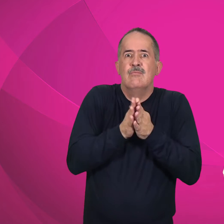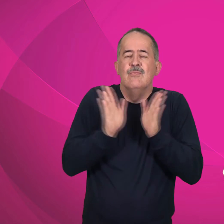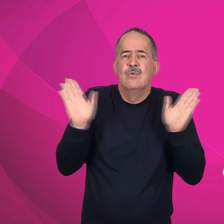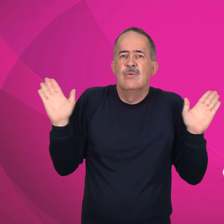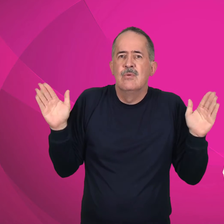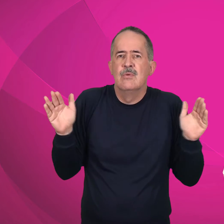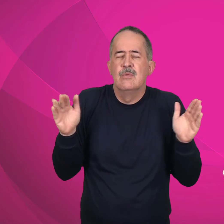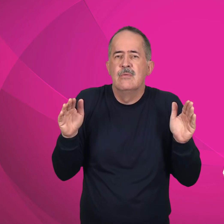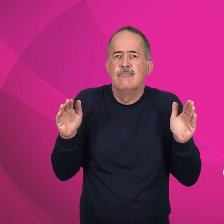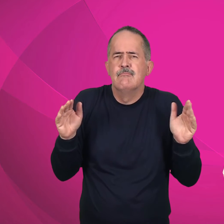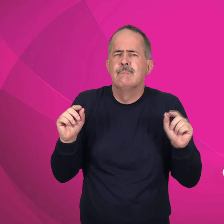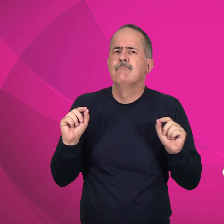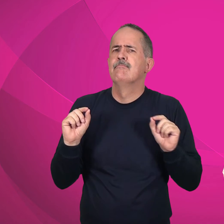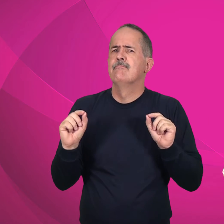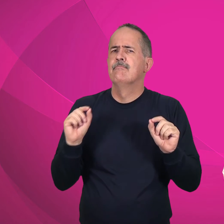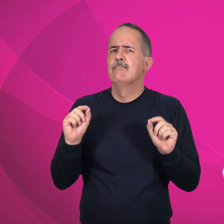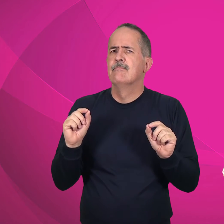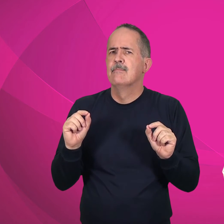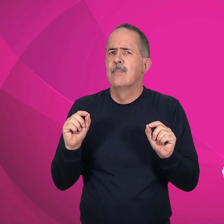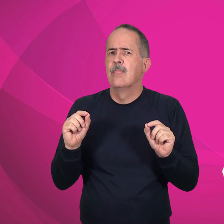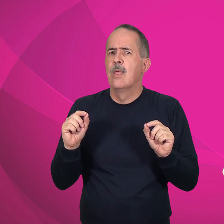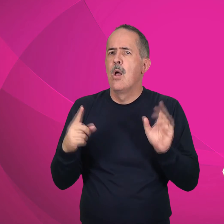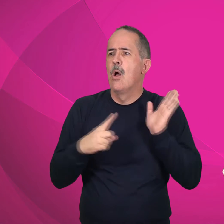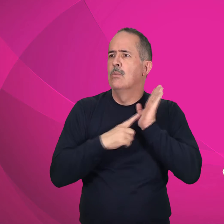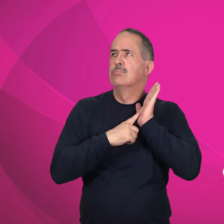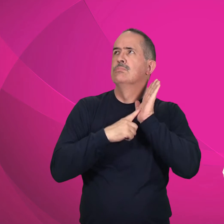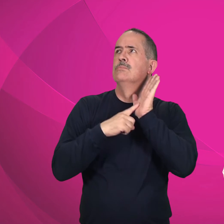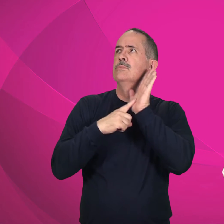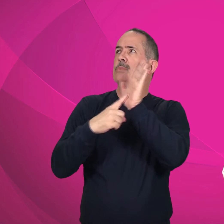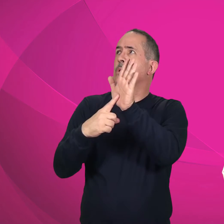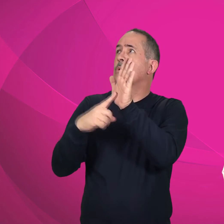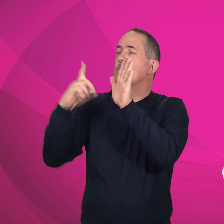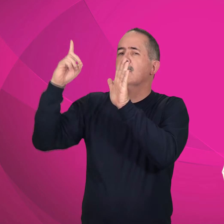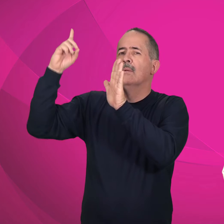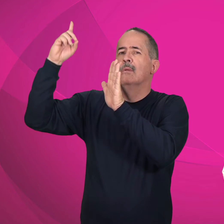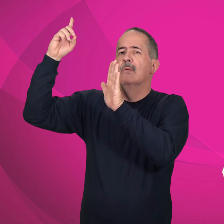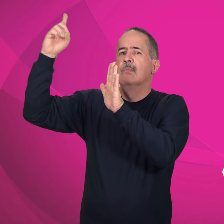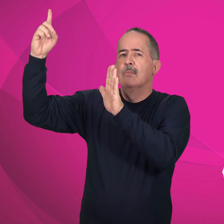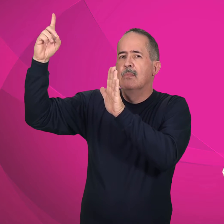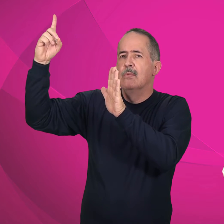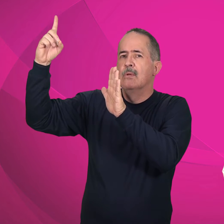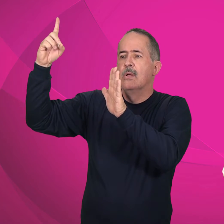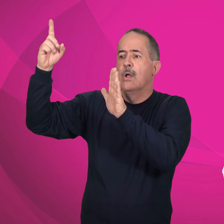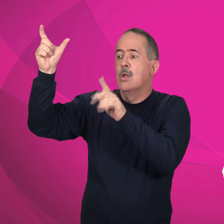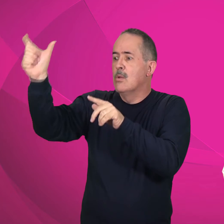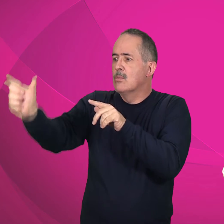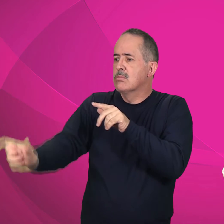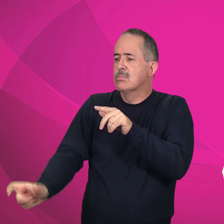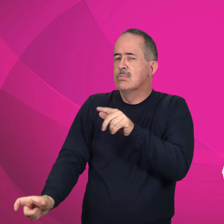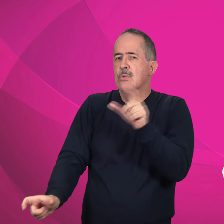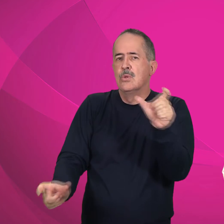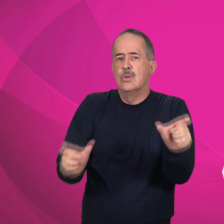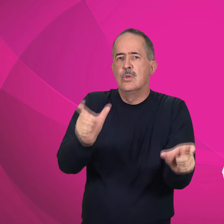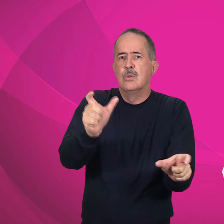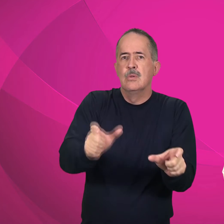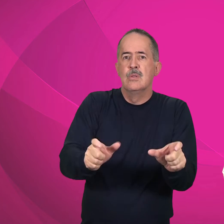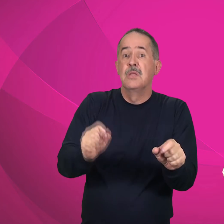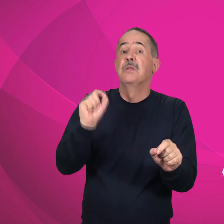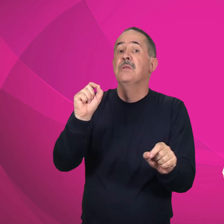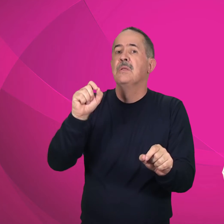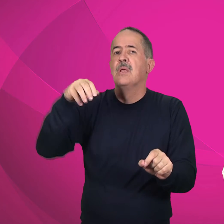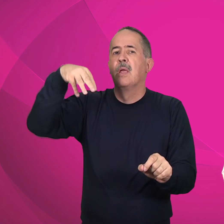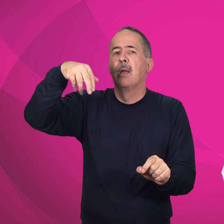visita de um anjo isto é a manifestação de deus para um ser humano